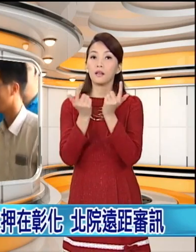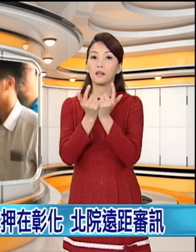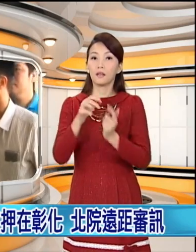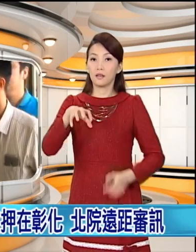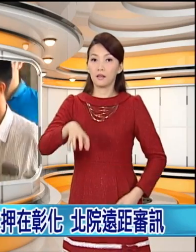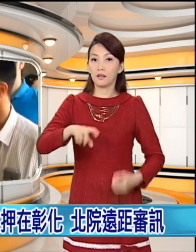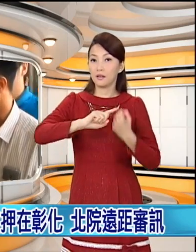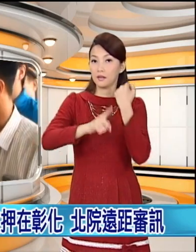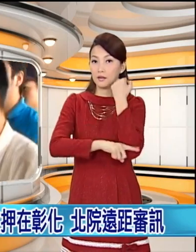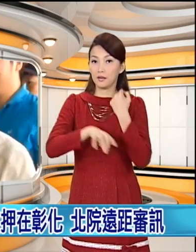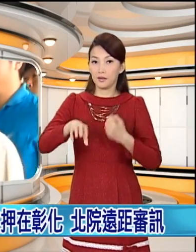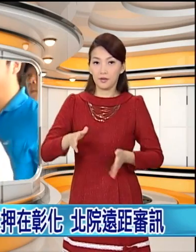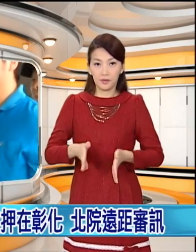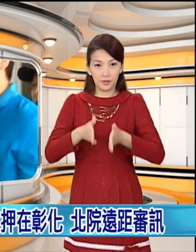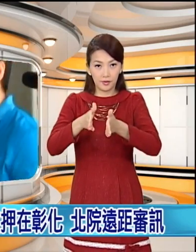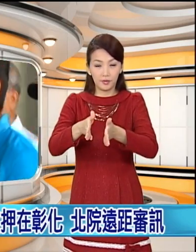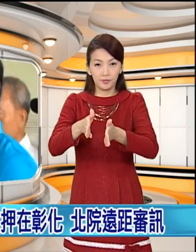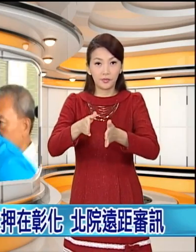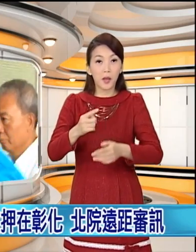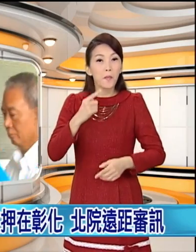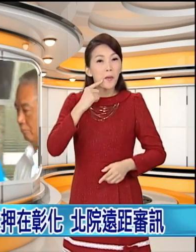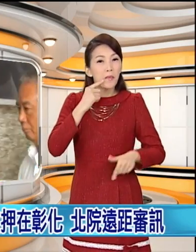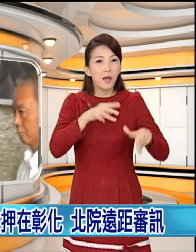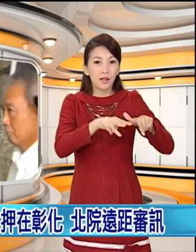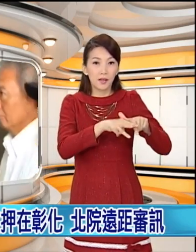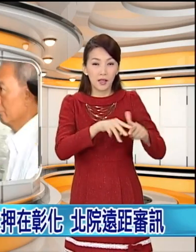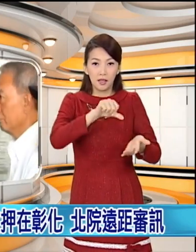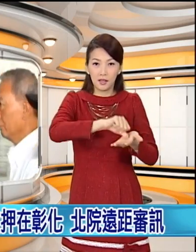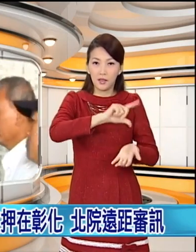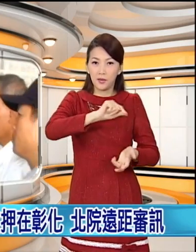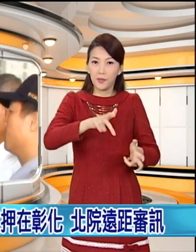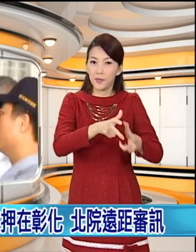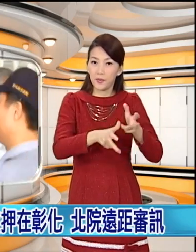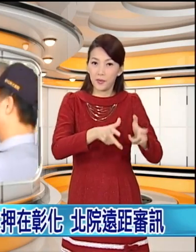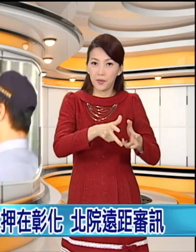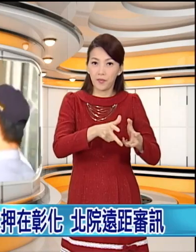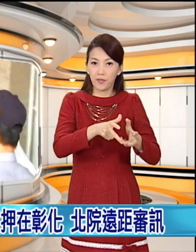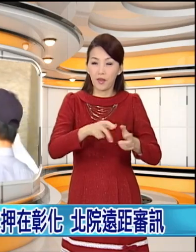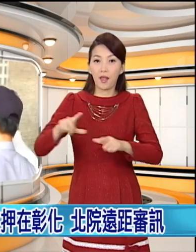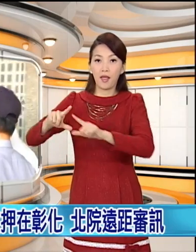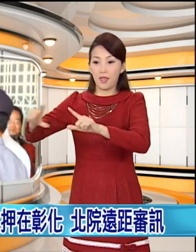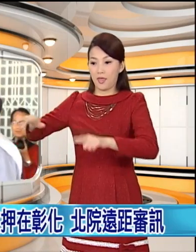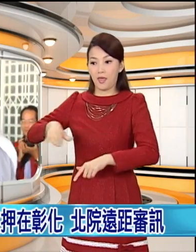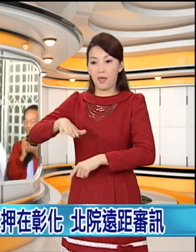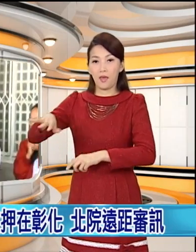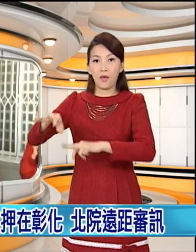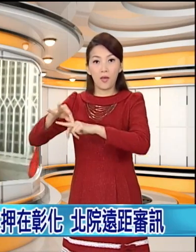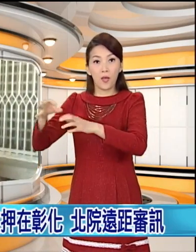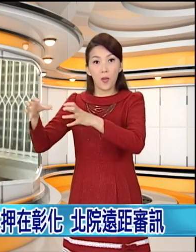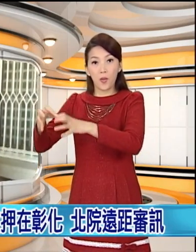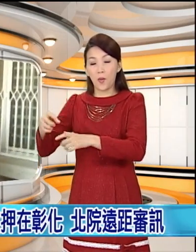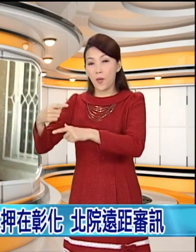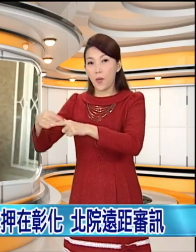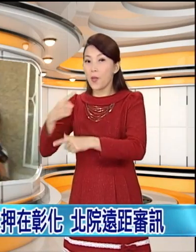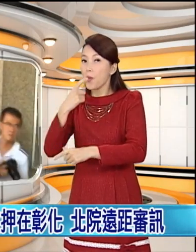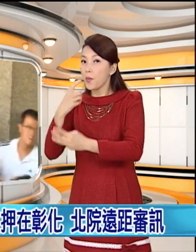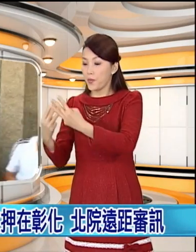台北地方法院审理味全植物油混充大桶含同叶绿素油一案，昨